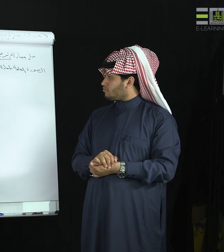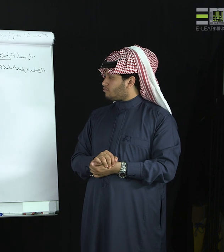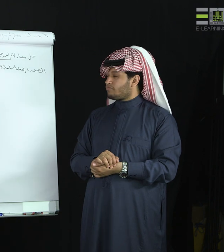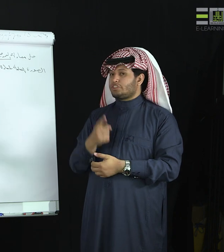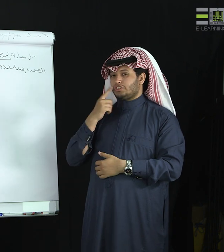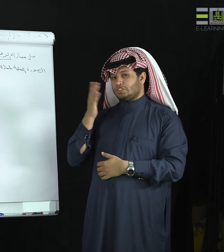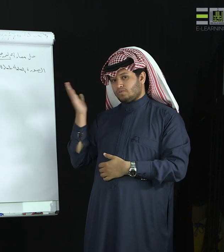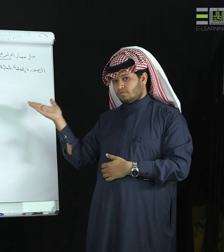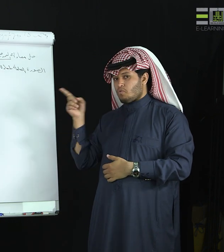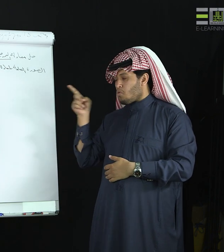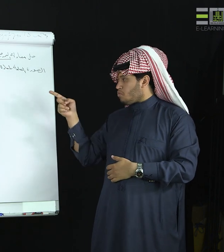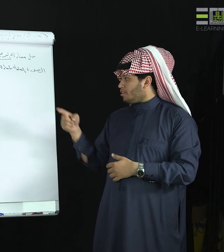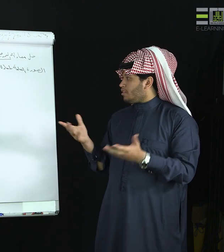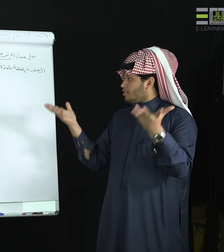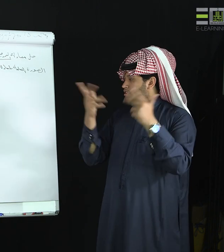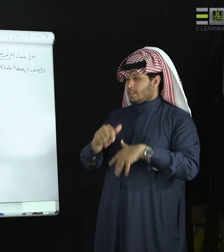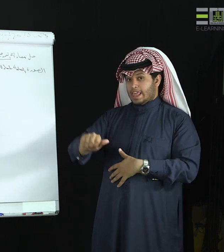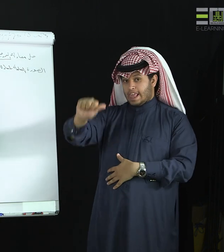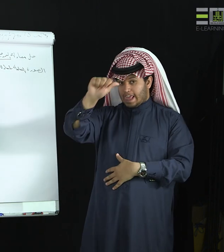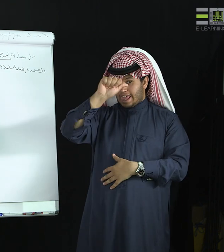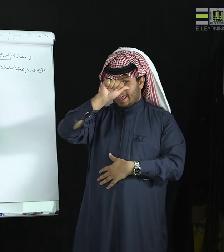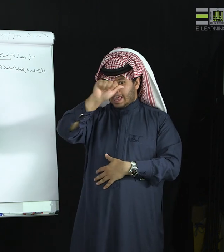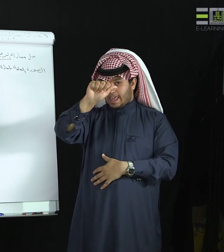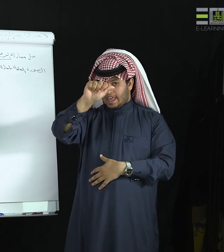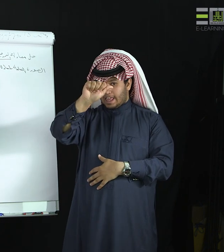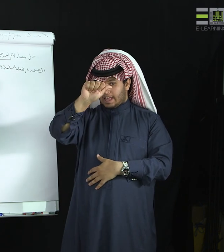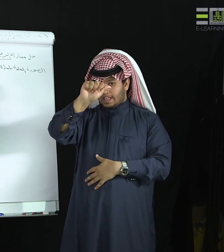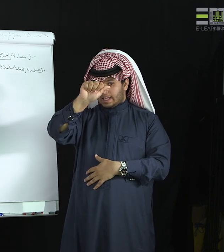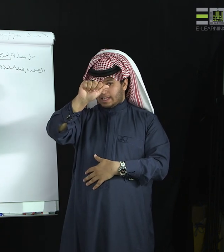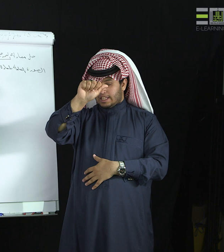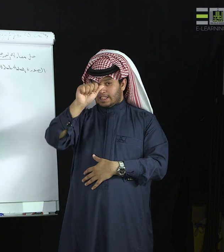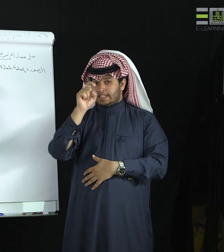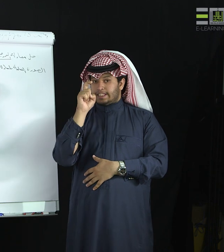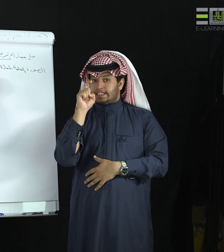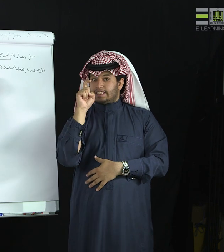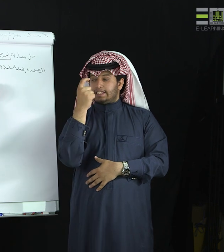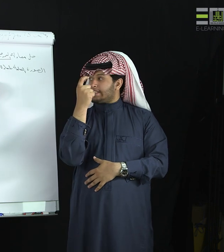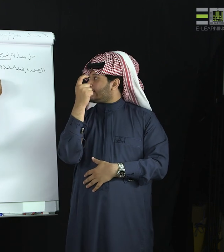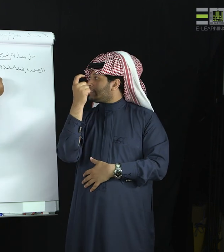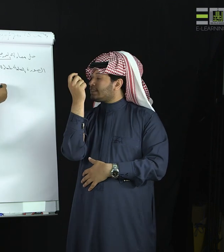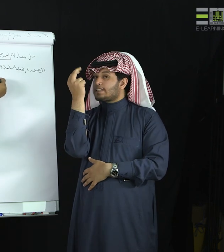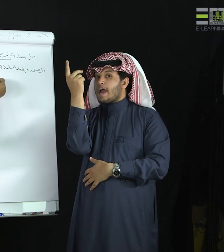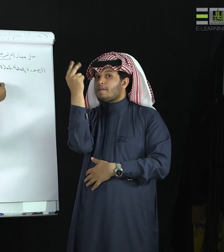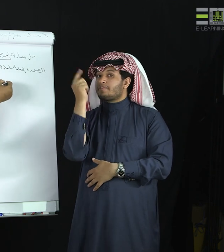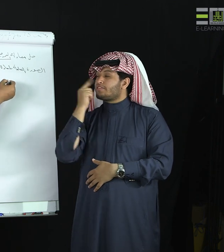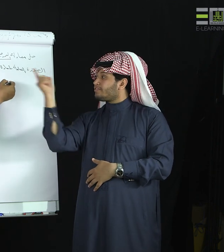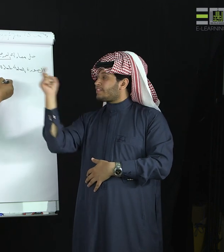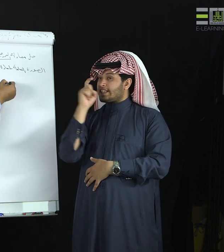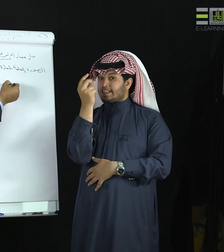هي A في X تربيع زائد B في